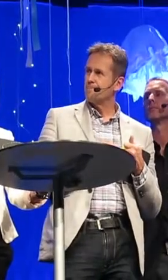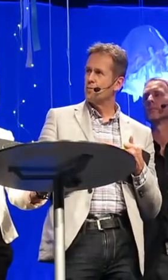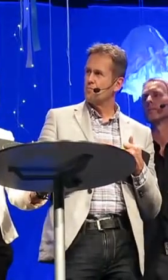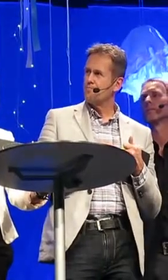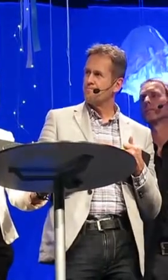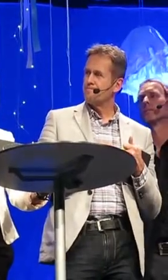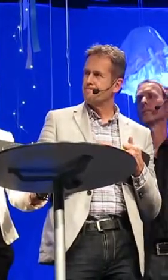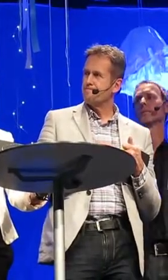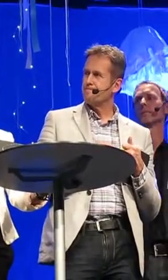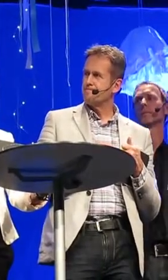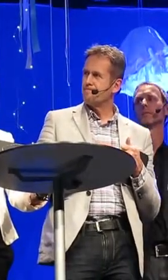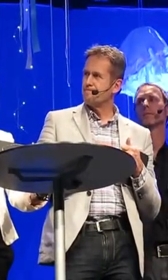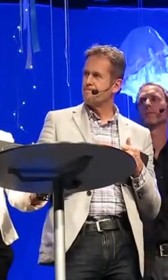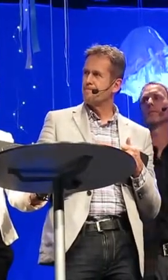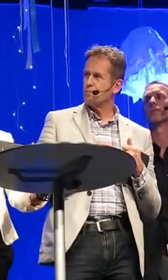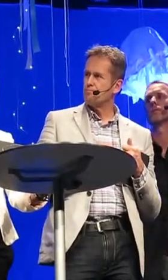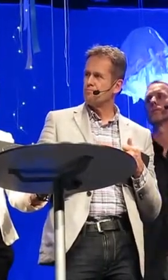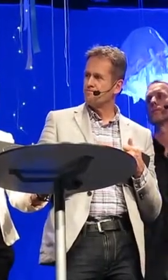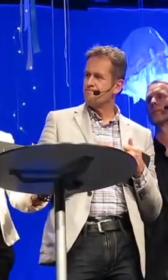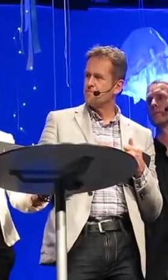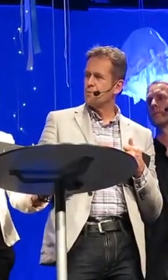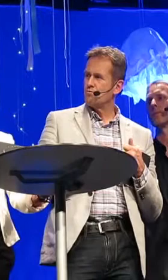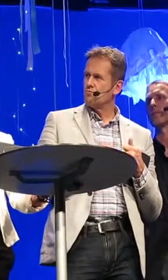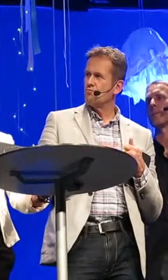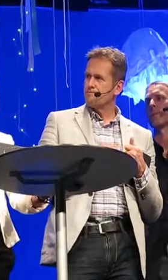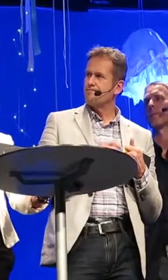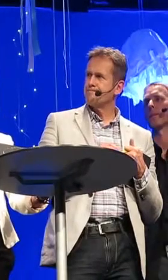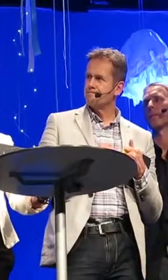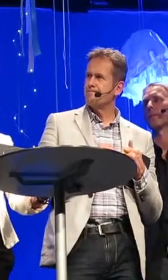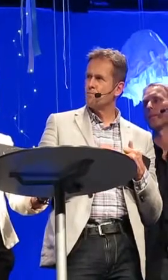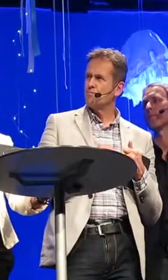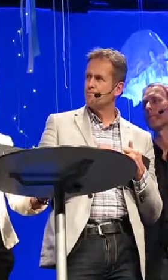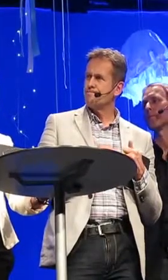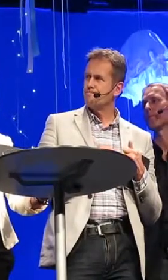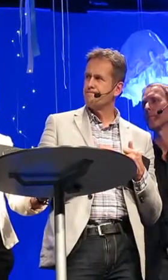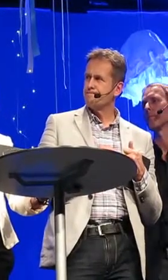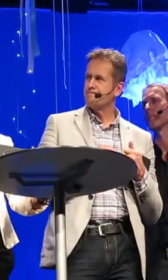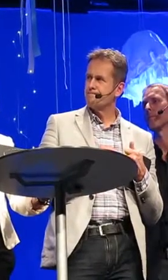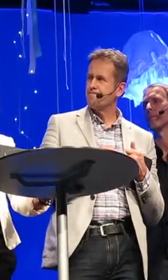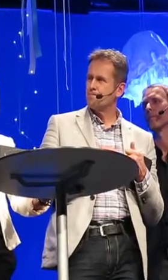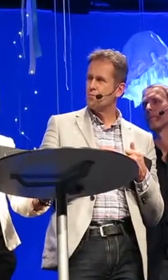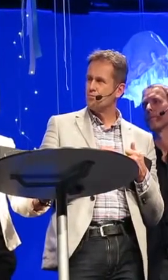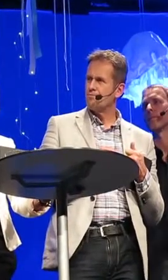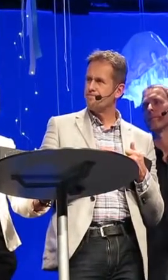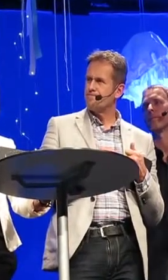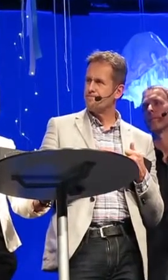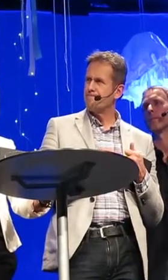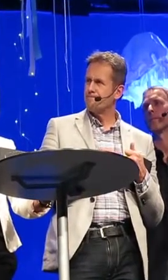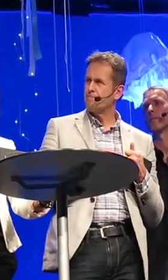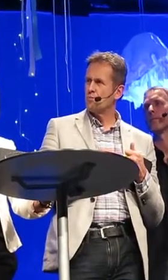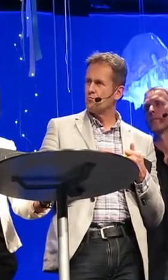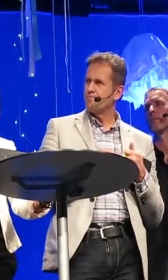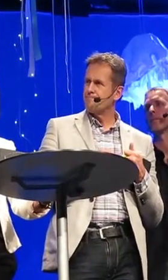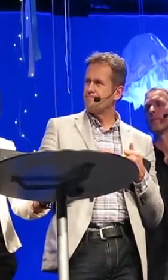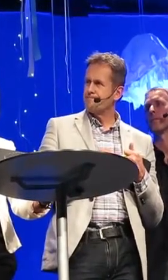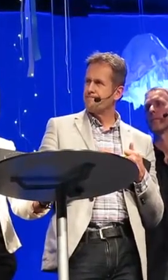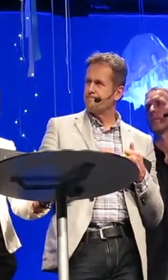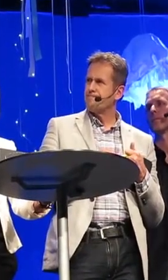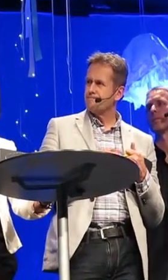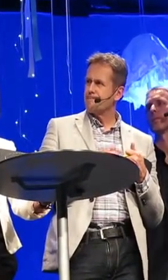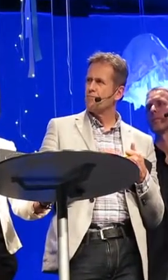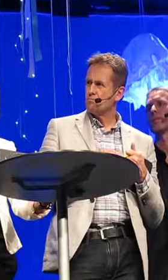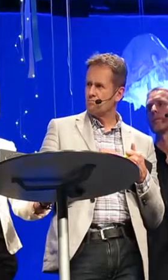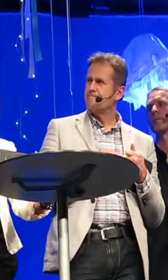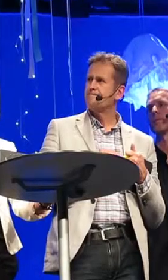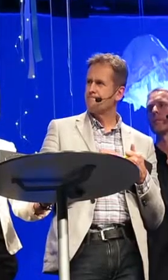det ni säljer, så att vi inte gynnar en viss typ av bränsle. Alltså det måste bli teknikneutralt i förhållande till allt som inte släpper ut koldioxid. Så